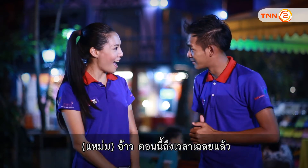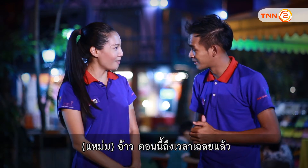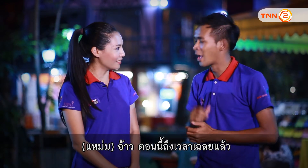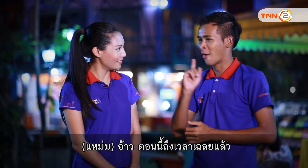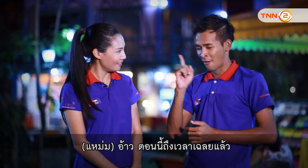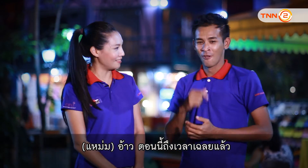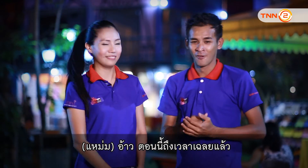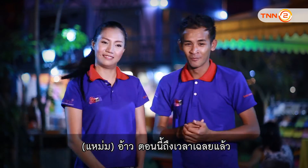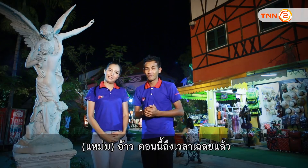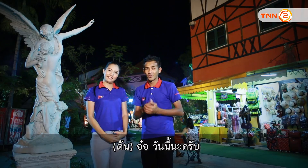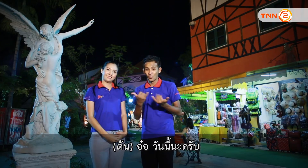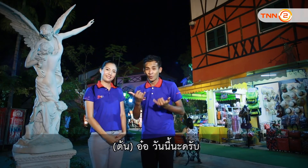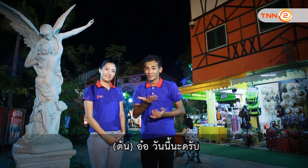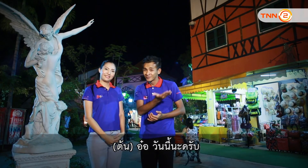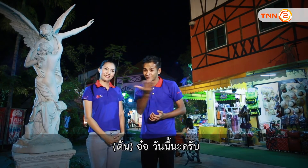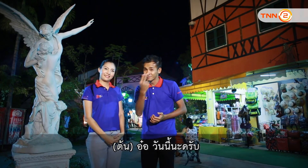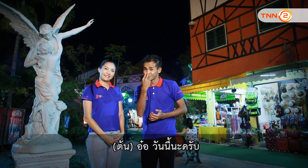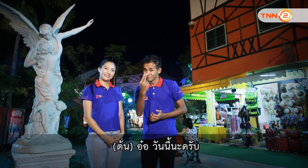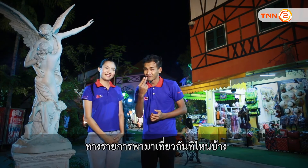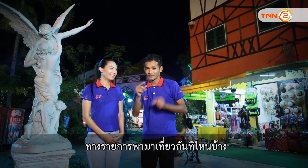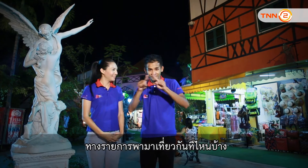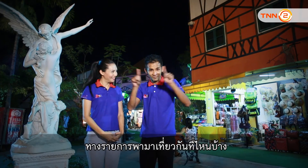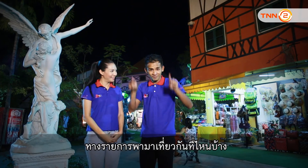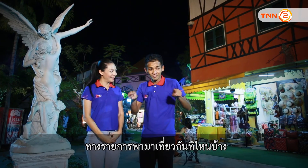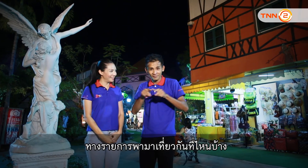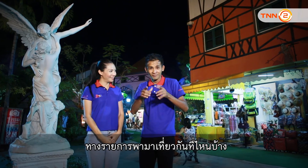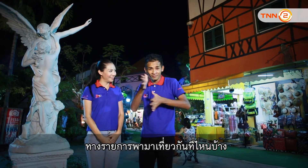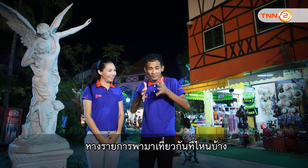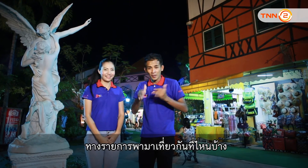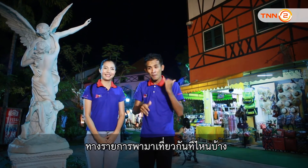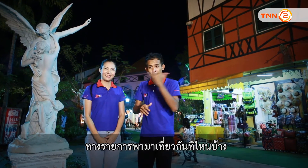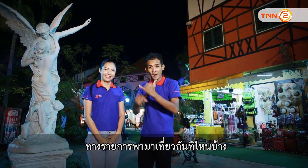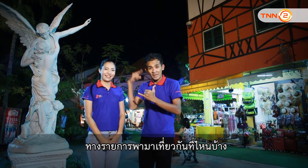ล้ว อ๋อวันนี้นะครับทางรายการพามาเที่ยวที่ไหนบ้าง